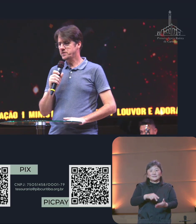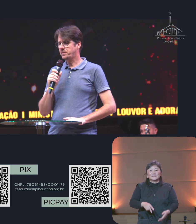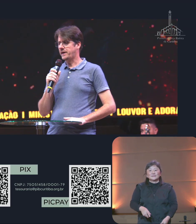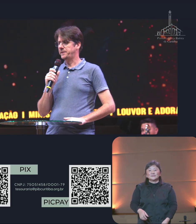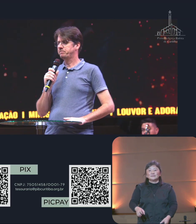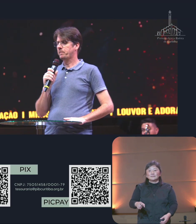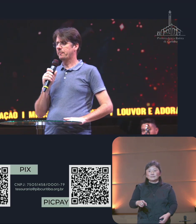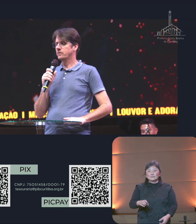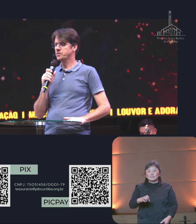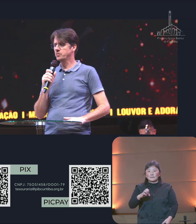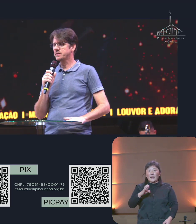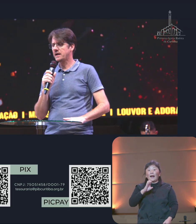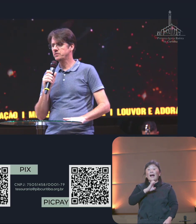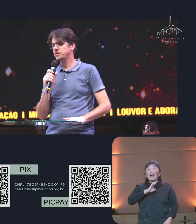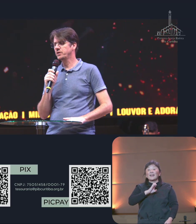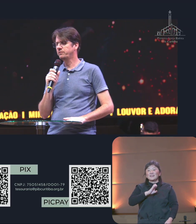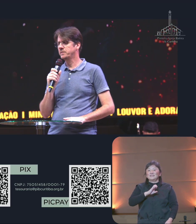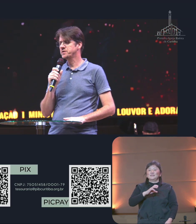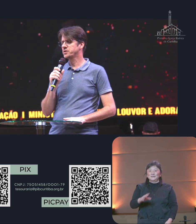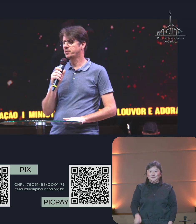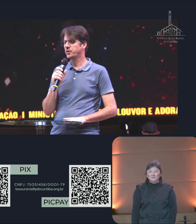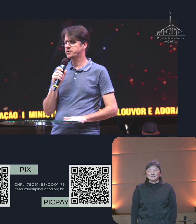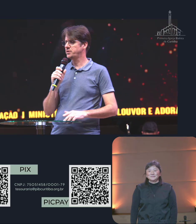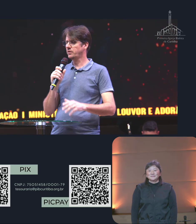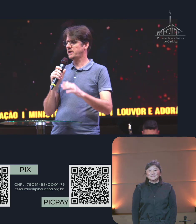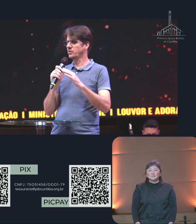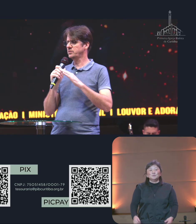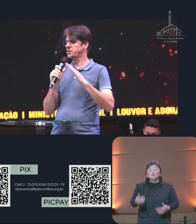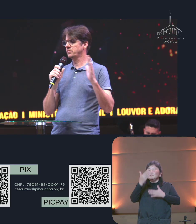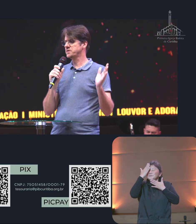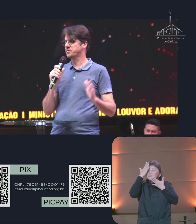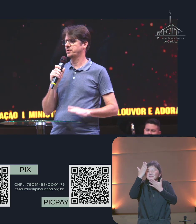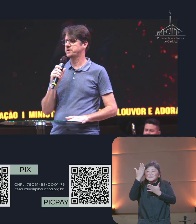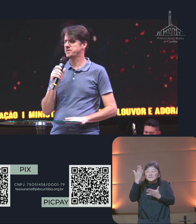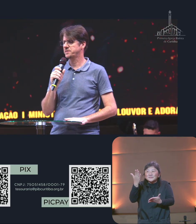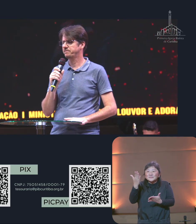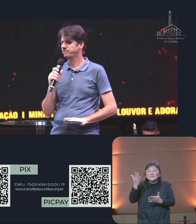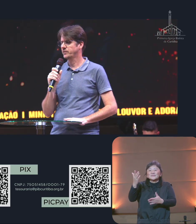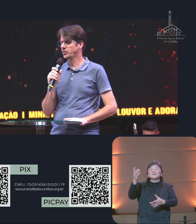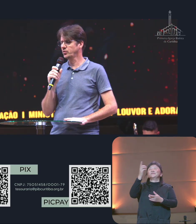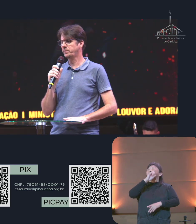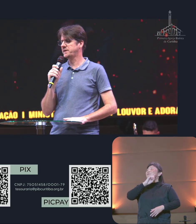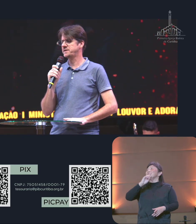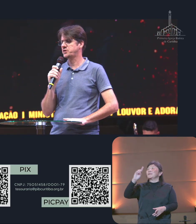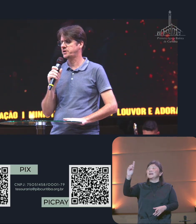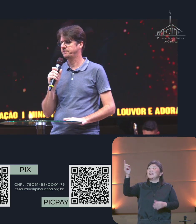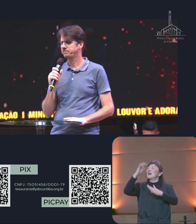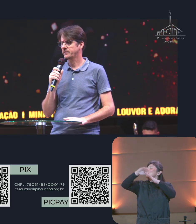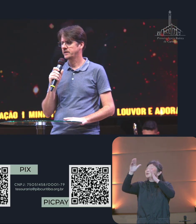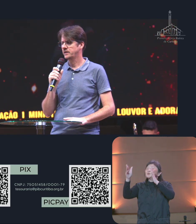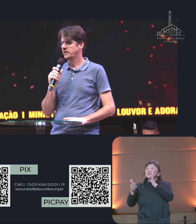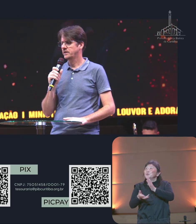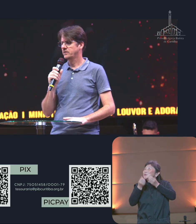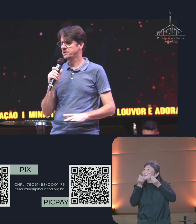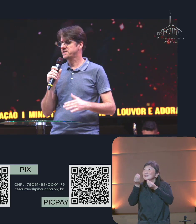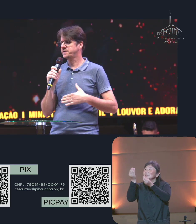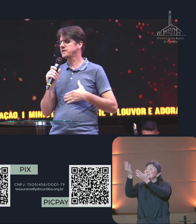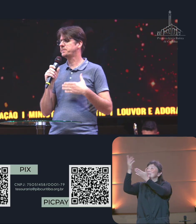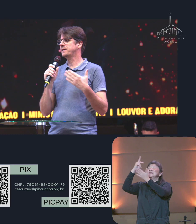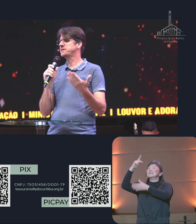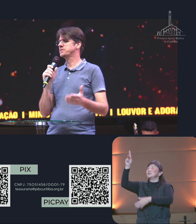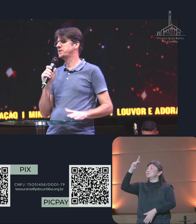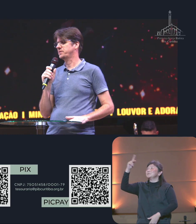Querido Deus e Pai, nós somos gratos e Te louvamos, Deus, porque o Senhor é dono de todas as coisas. Tudo pertence a Ti.